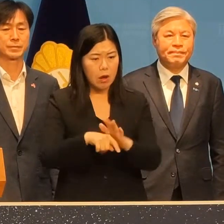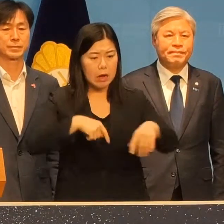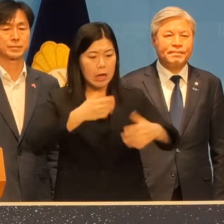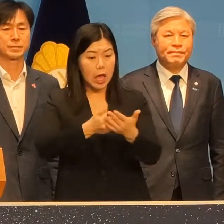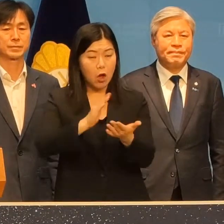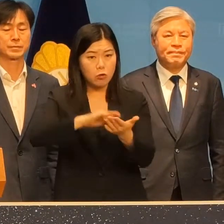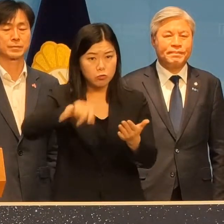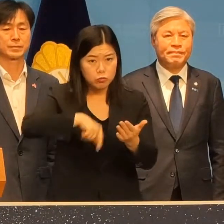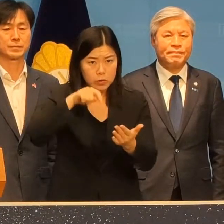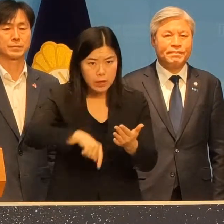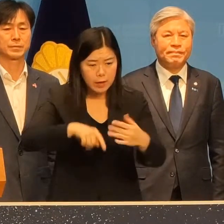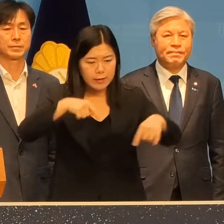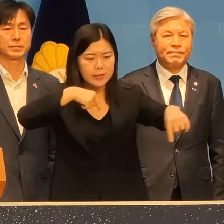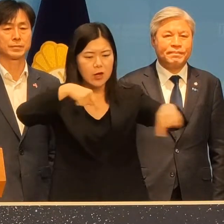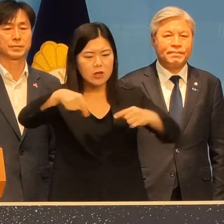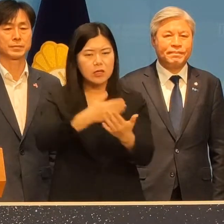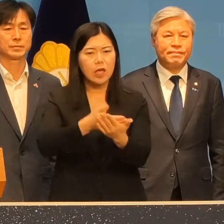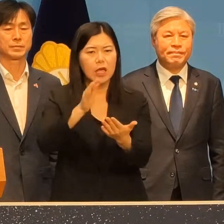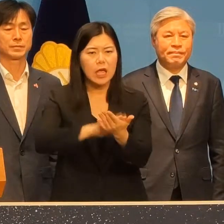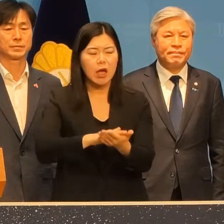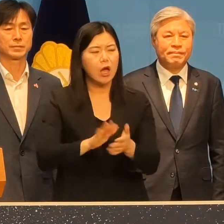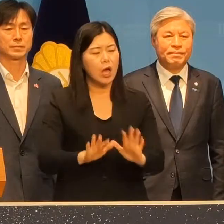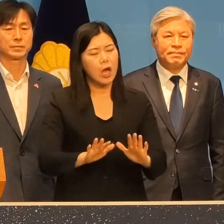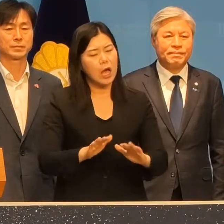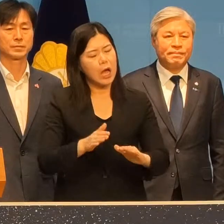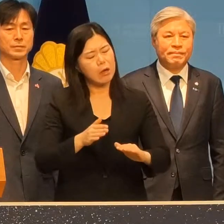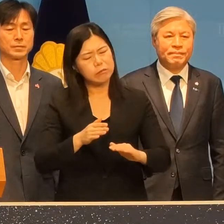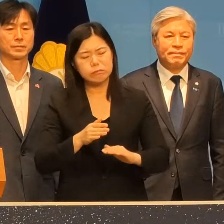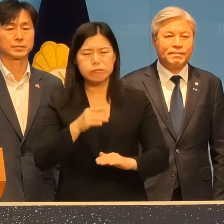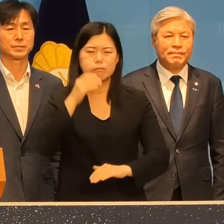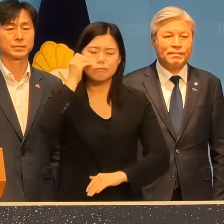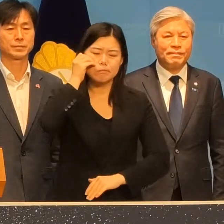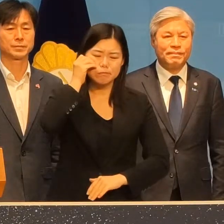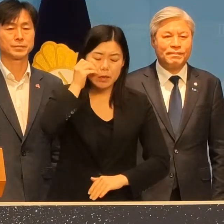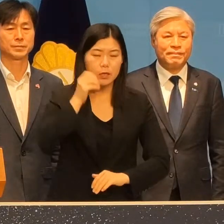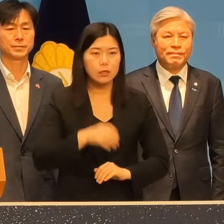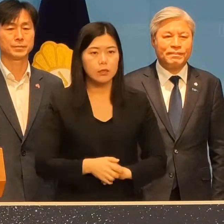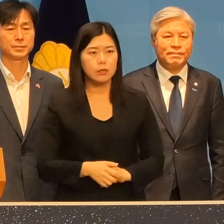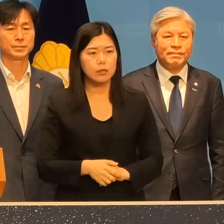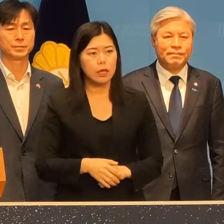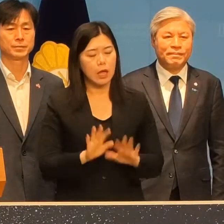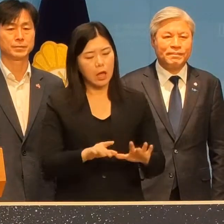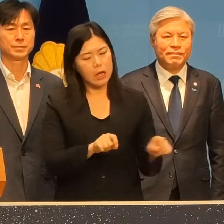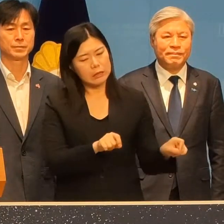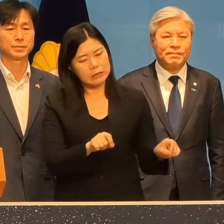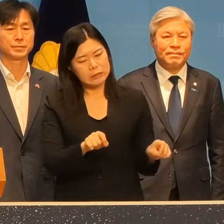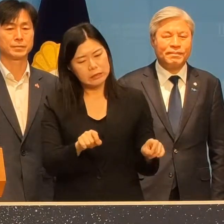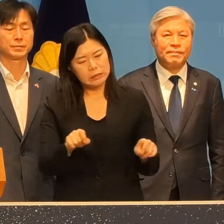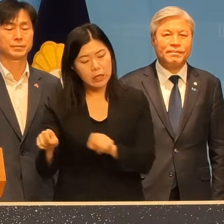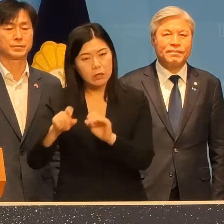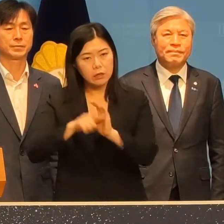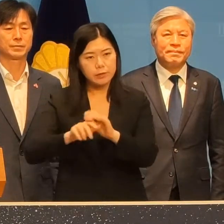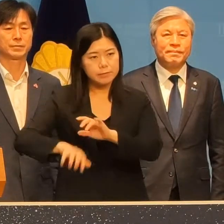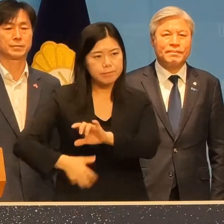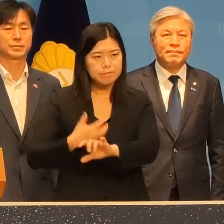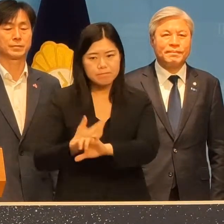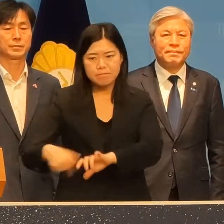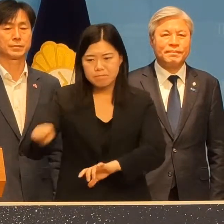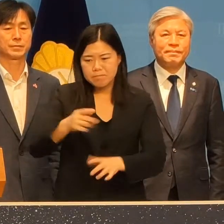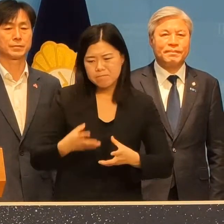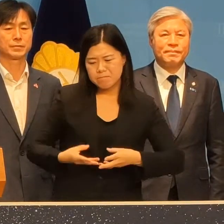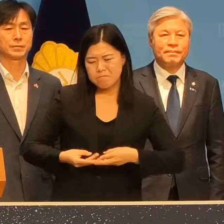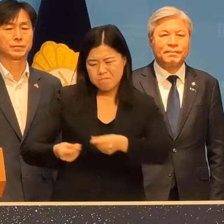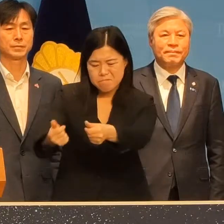중 정치개혁은 유독 속도를 내지 못하고 있습니다. 이대로 흘러가다가는 내란 세력의 완전한